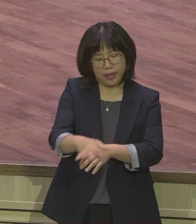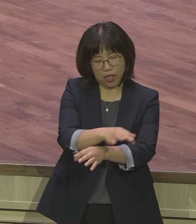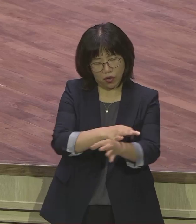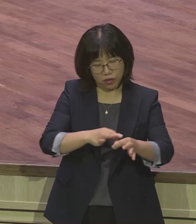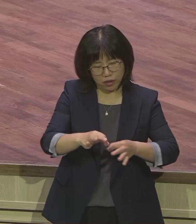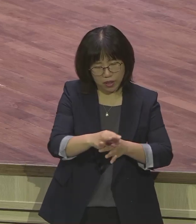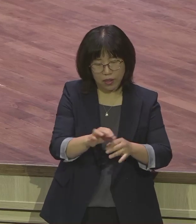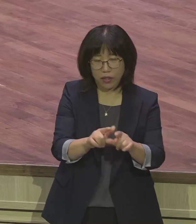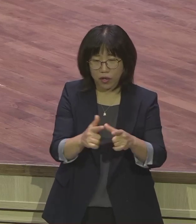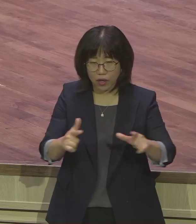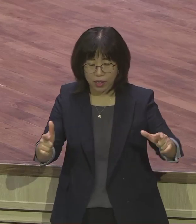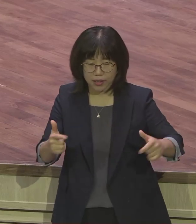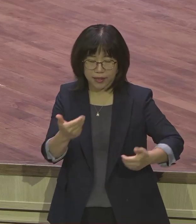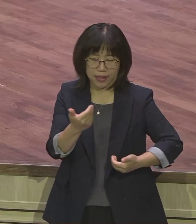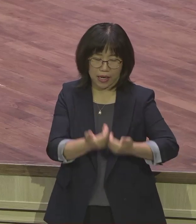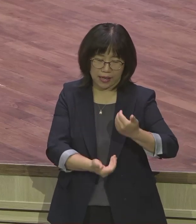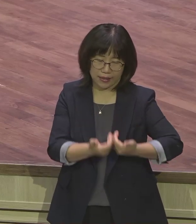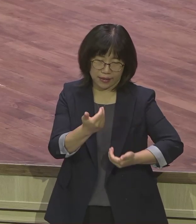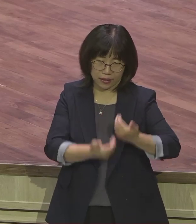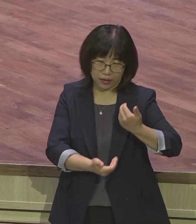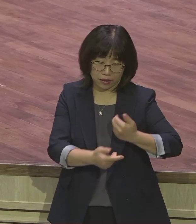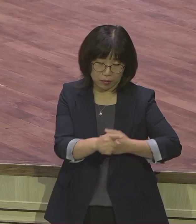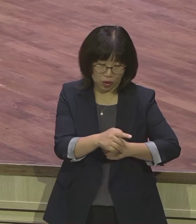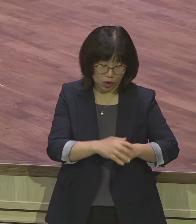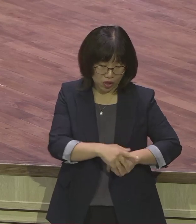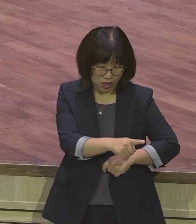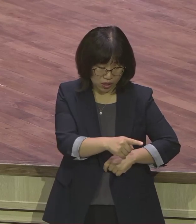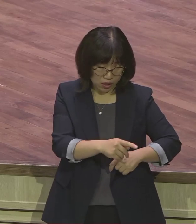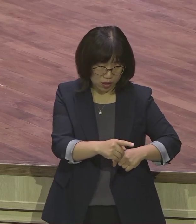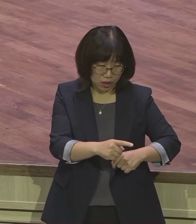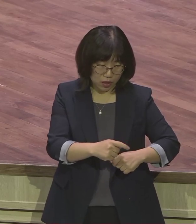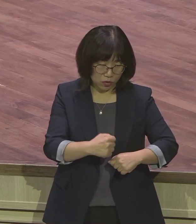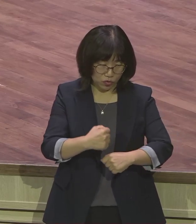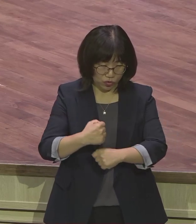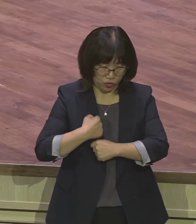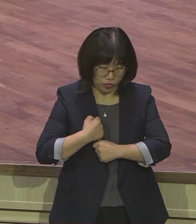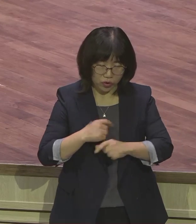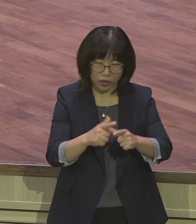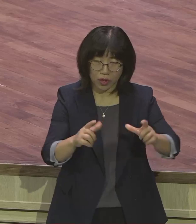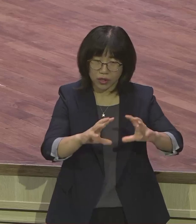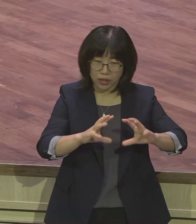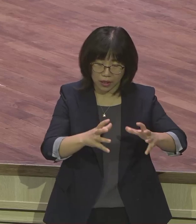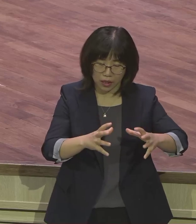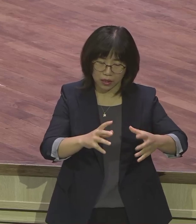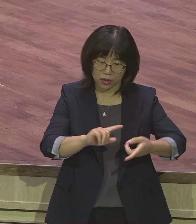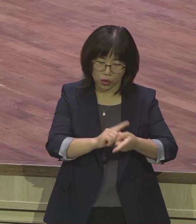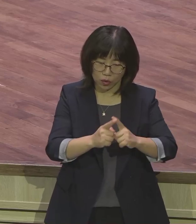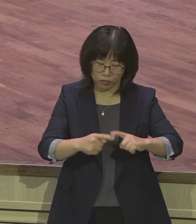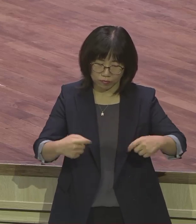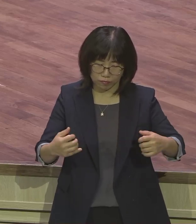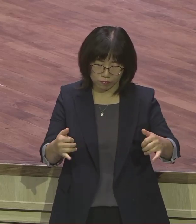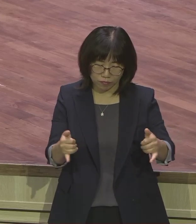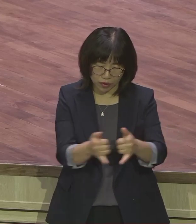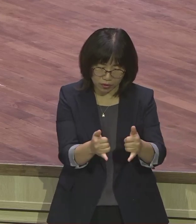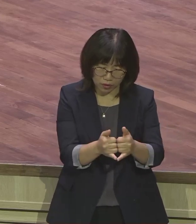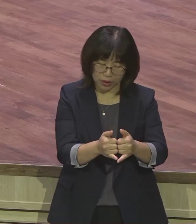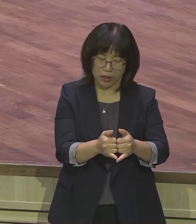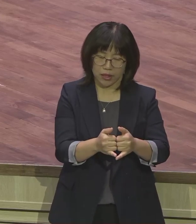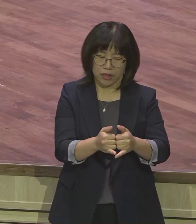일본의 궁극주의화를 위한 그러한 우려가 심각합니다.